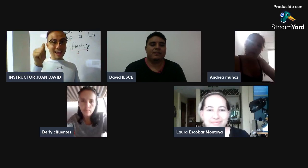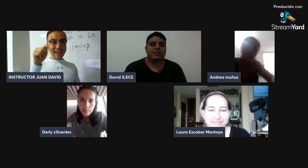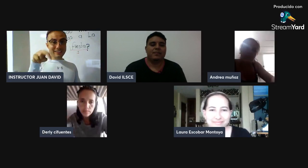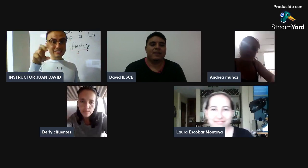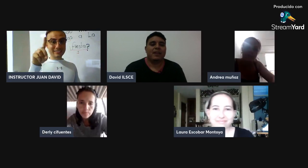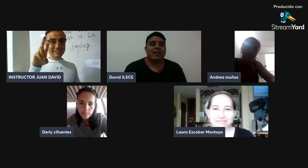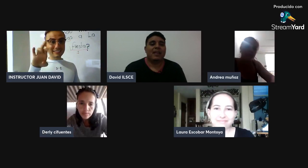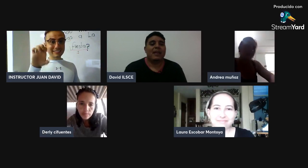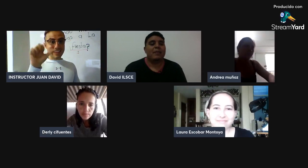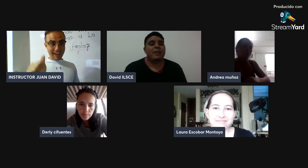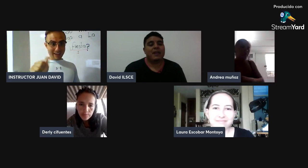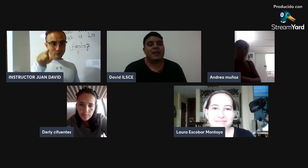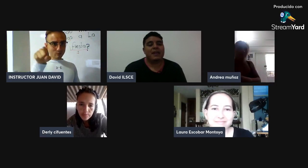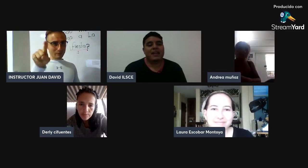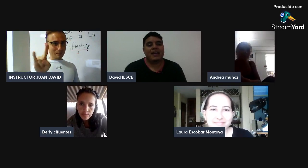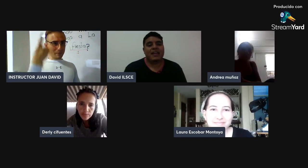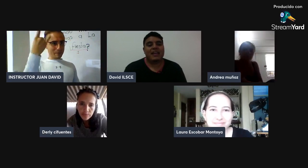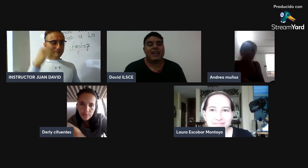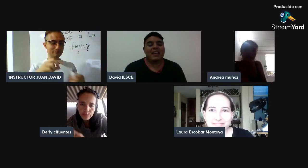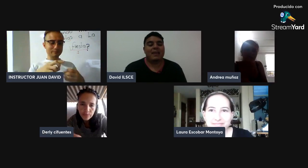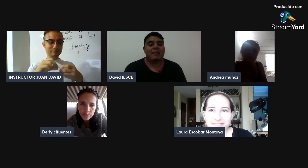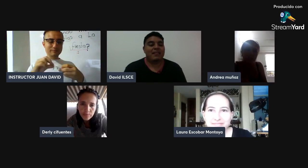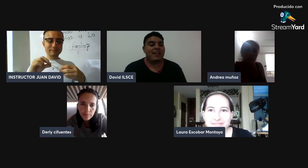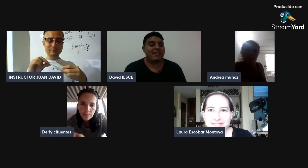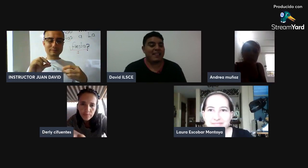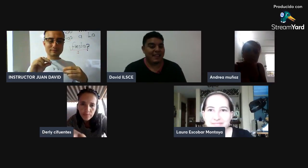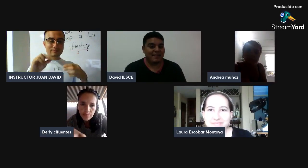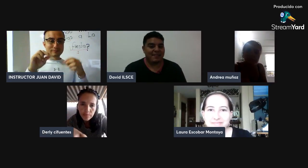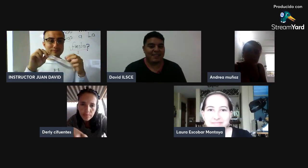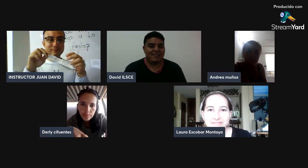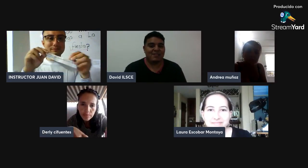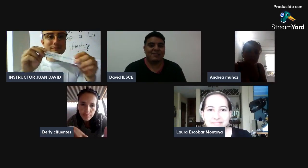la primera va a ser andreas listo